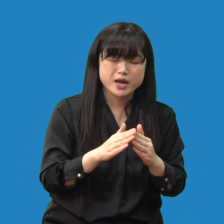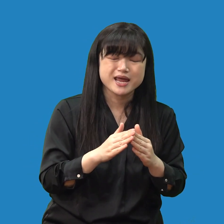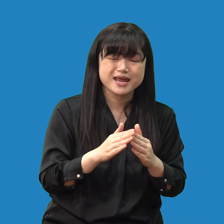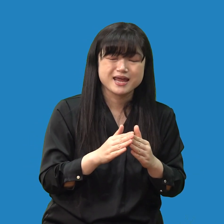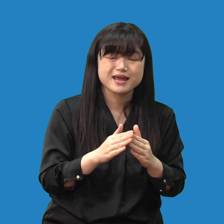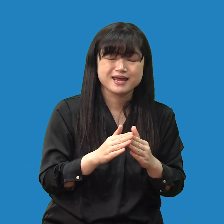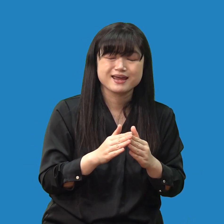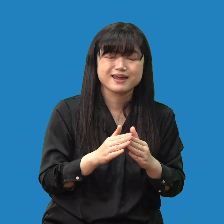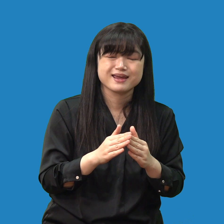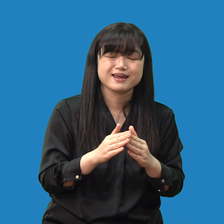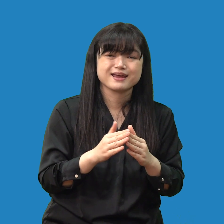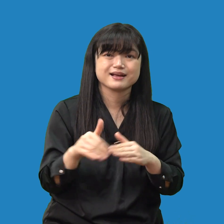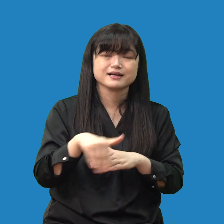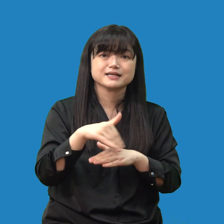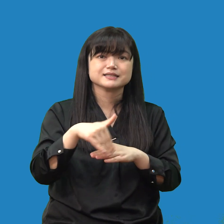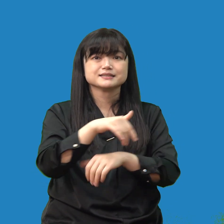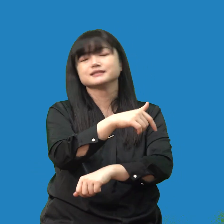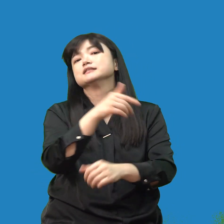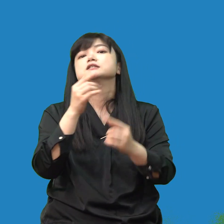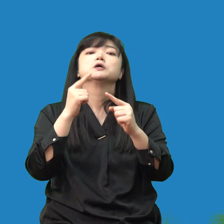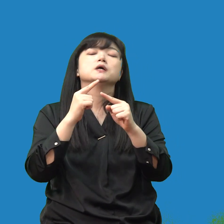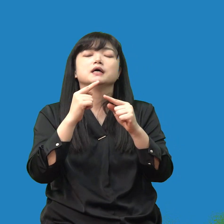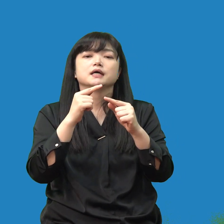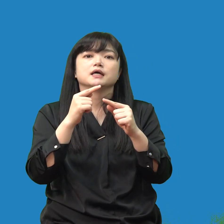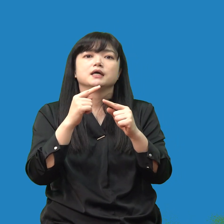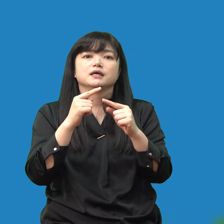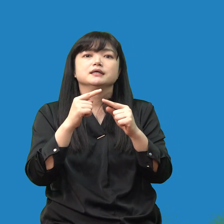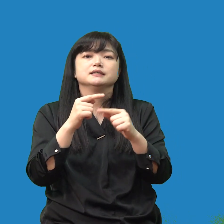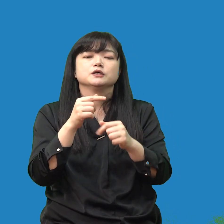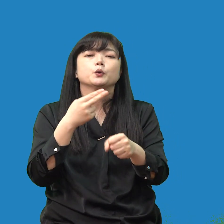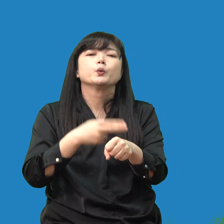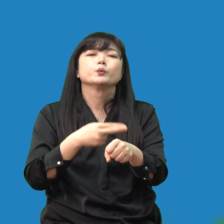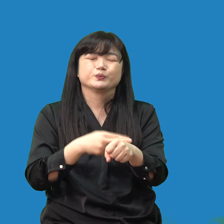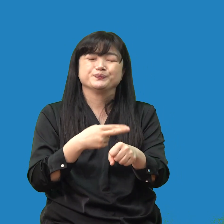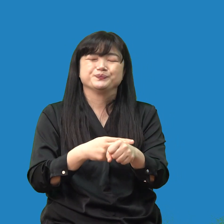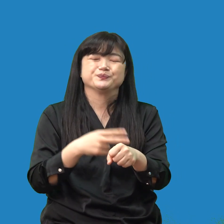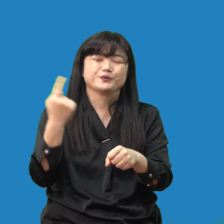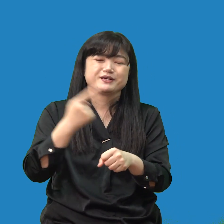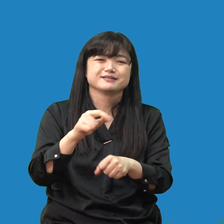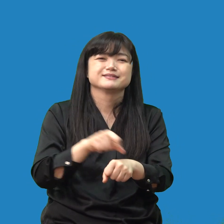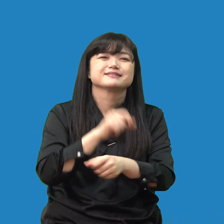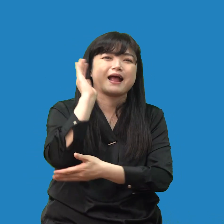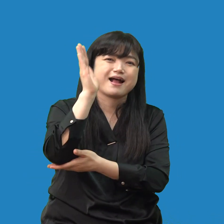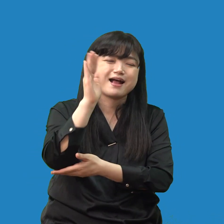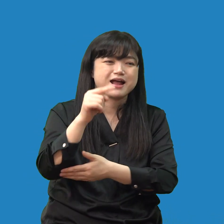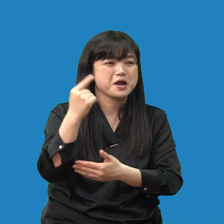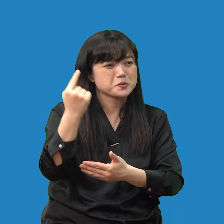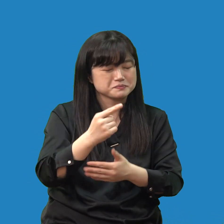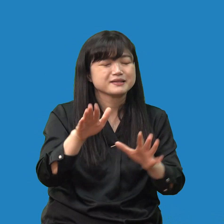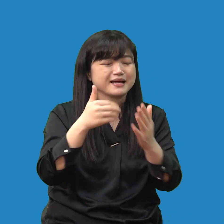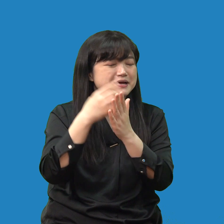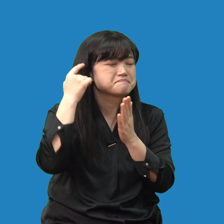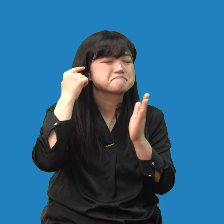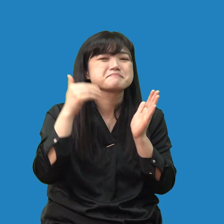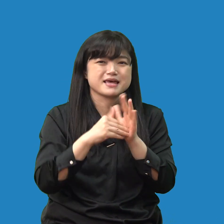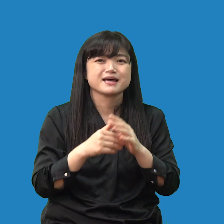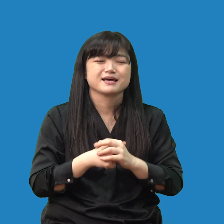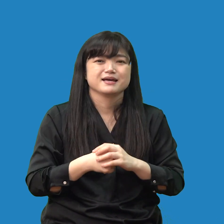조병진 교수님이 오후 교육 세미나에 오셔서 참 말씀을 전해주셨는데 참 감동적이었죠. 오신 분들은 다